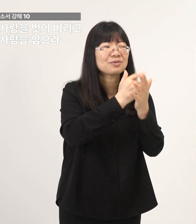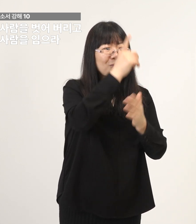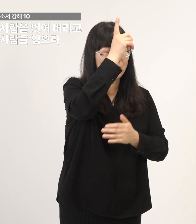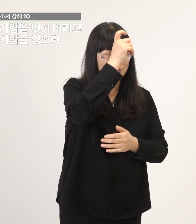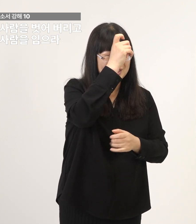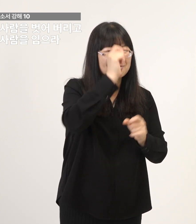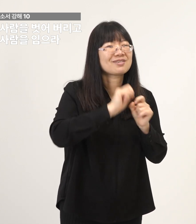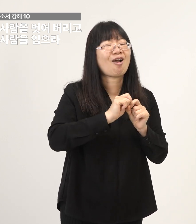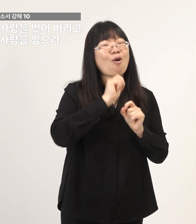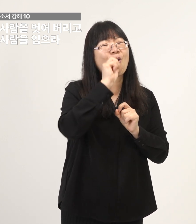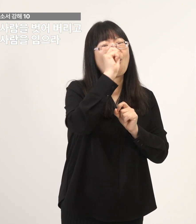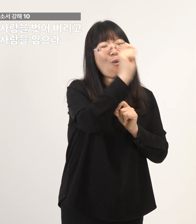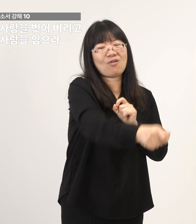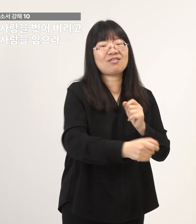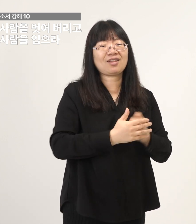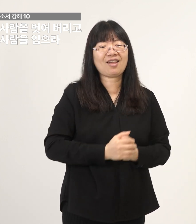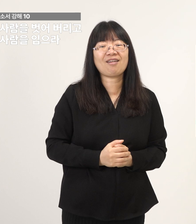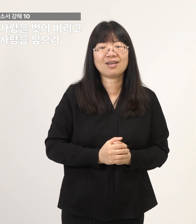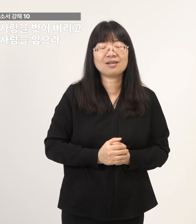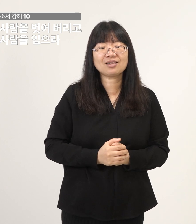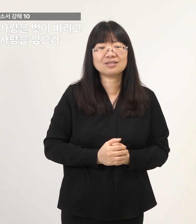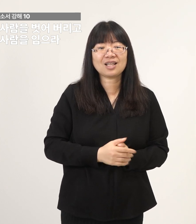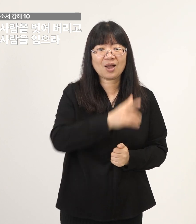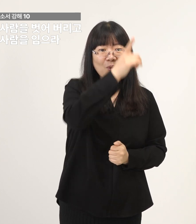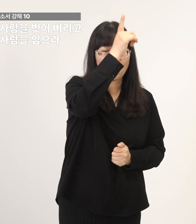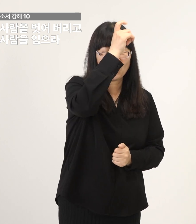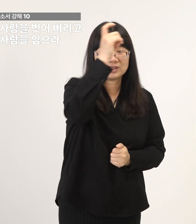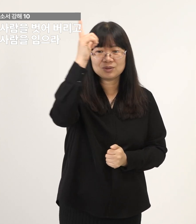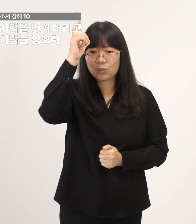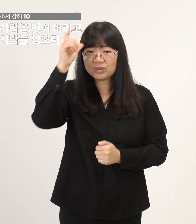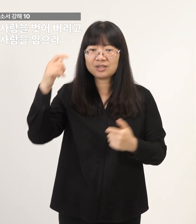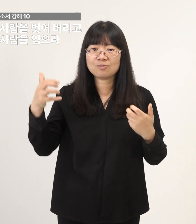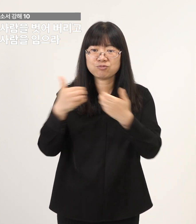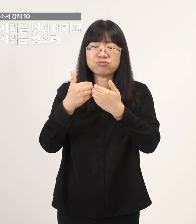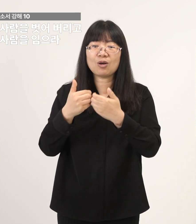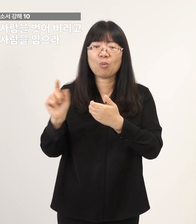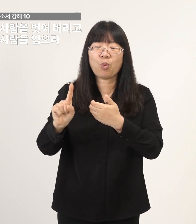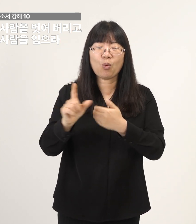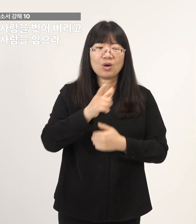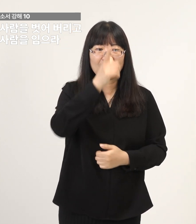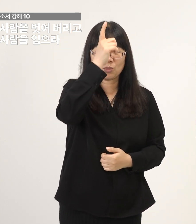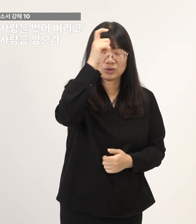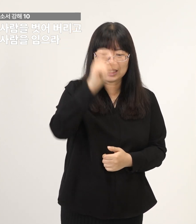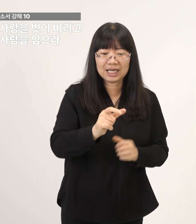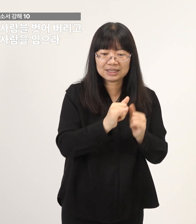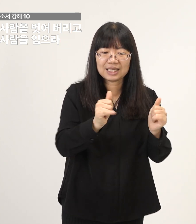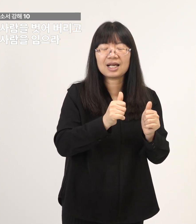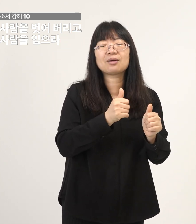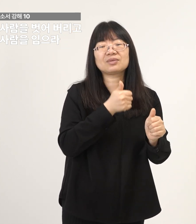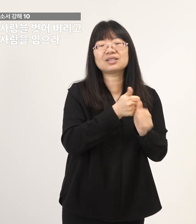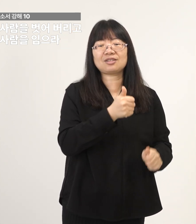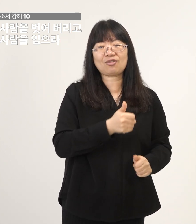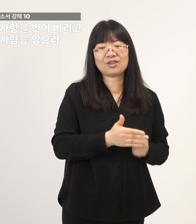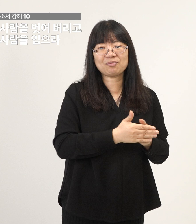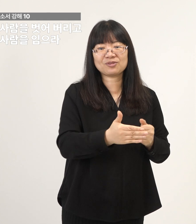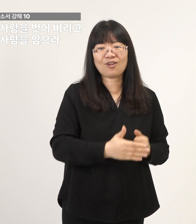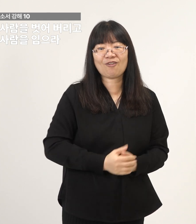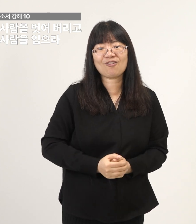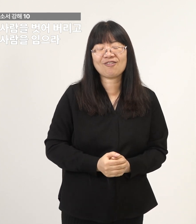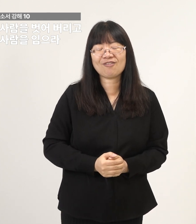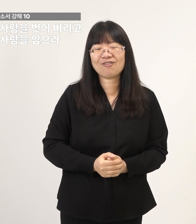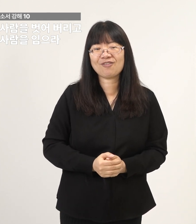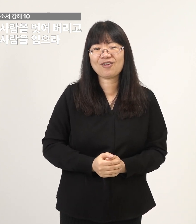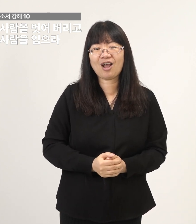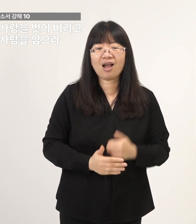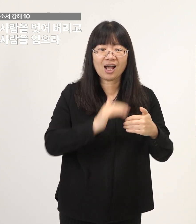영원하신 고집이에요. 고집과 고집이 부딪히면 누가 이겨요? 고집 센 사람이 이기지. 근데